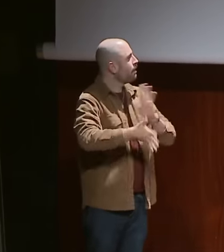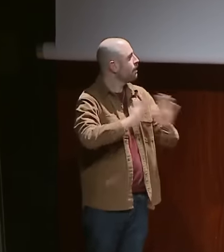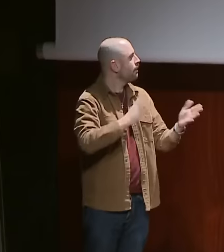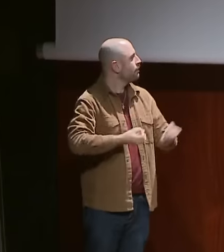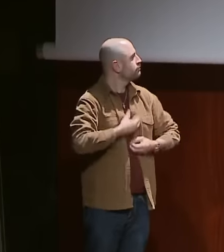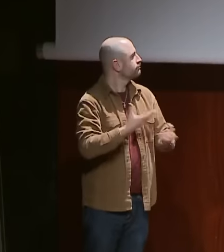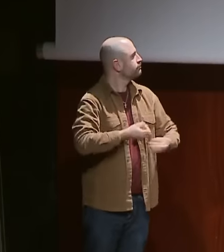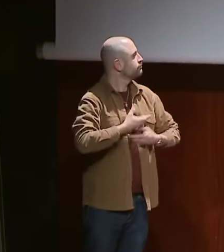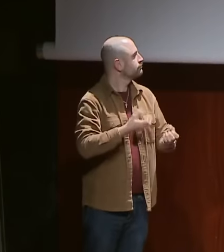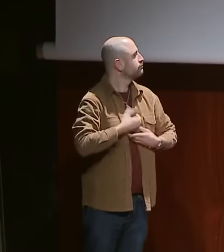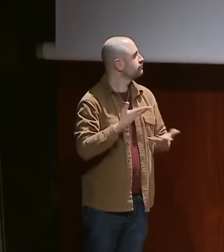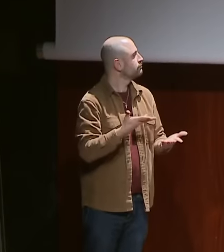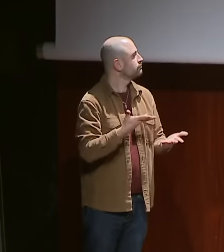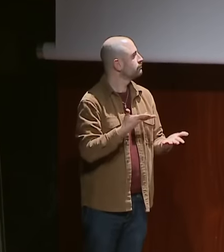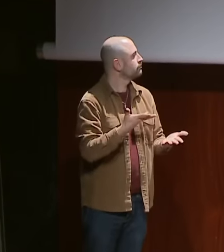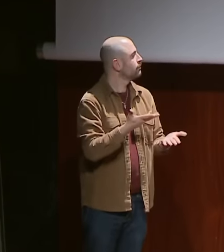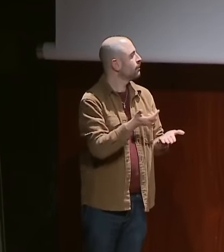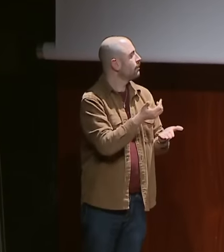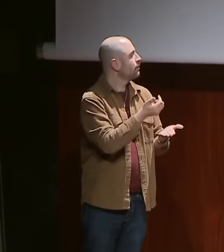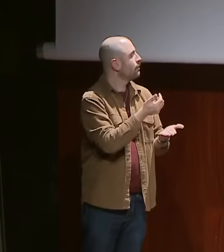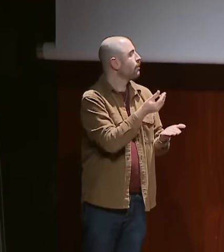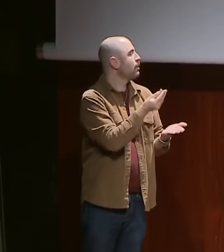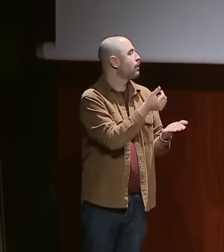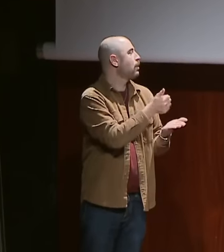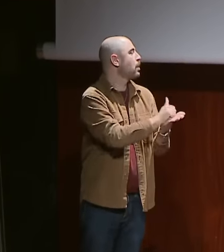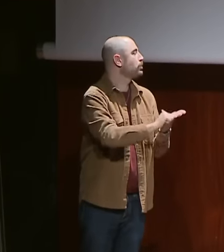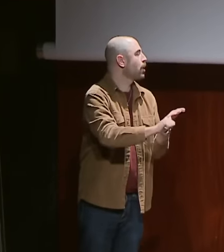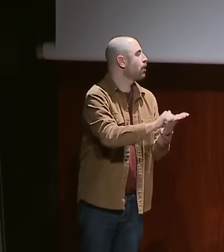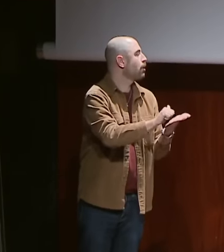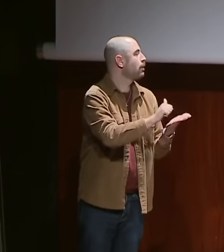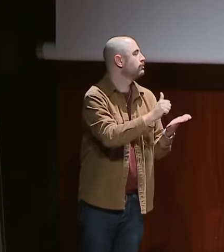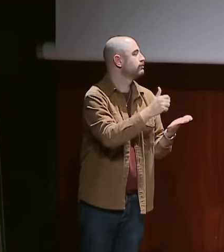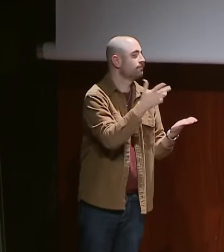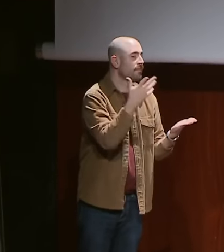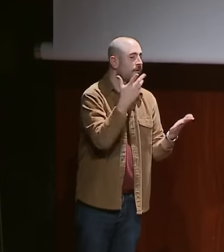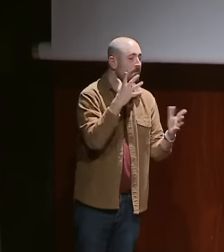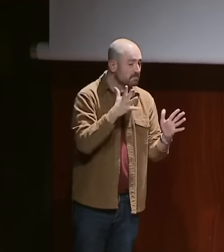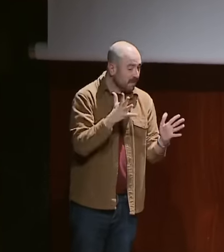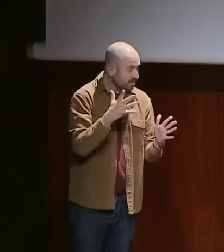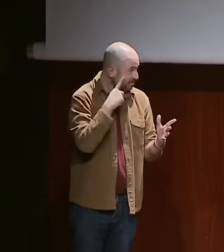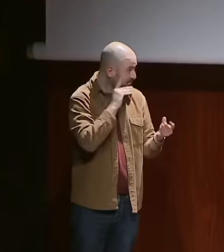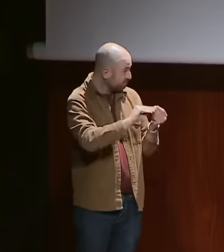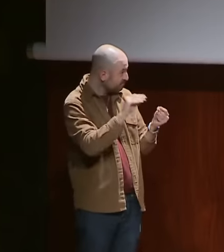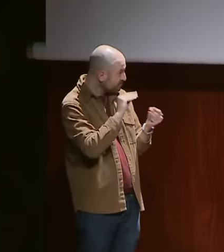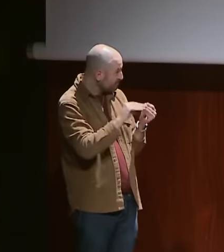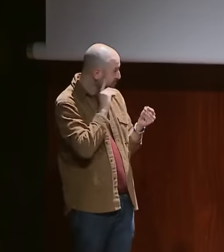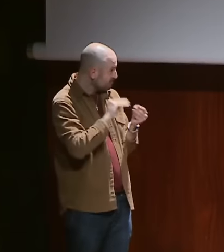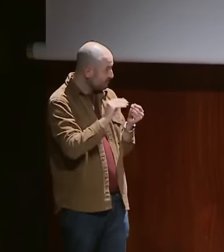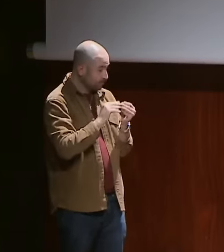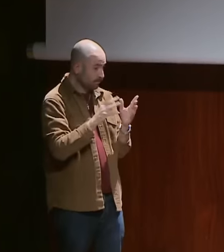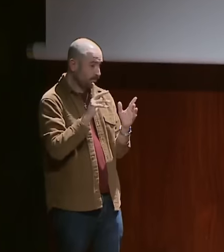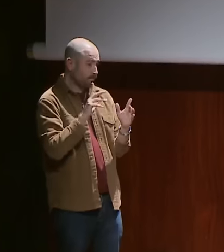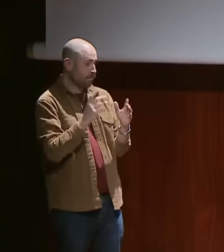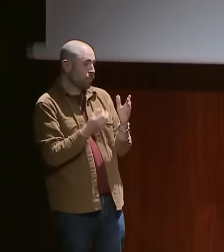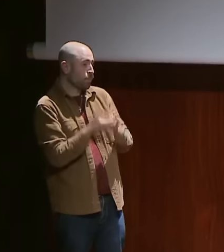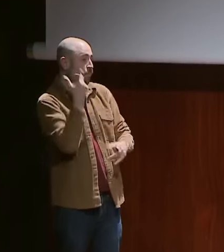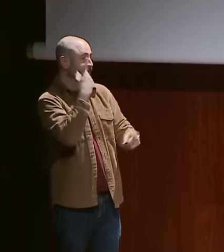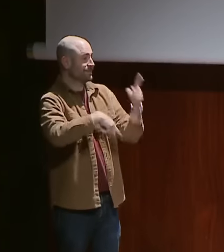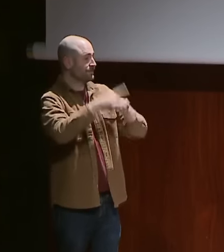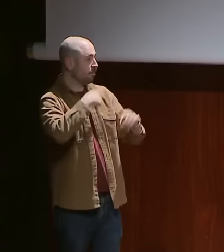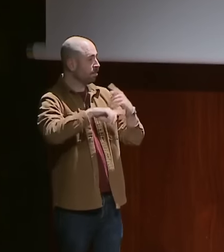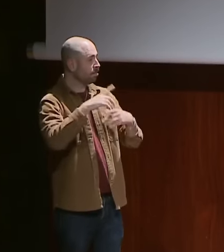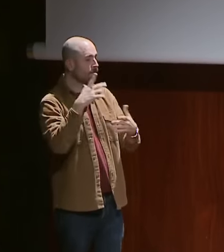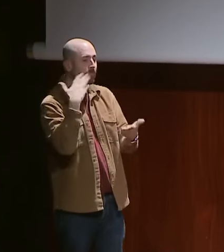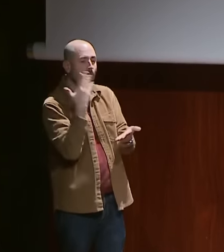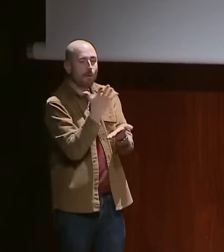auteur, alors qu'on le signe auteur. Non, plutôt comme ça avec le A. Oui, mais enfin, sur une page écrite. Et moi, je me posais la